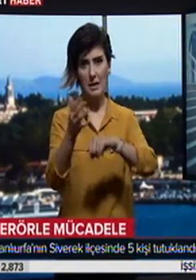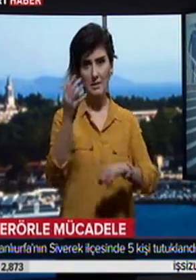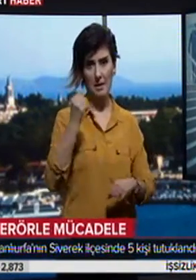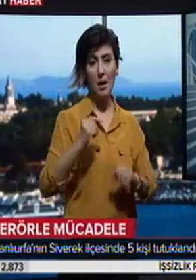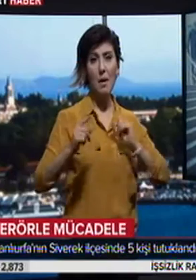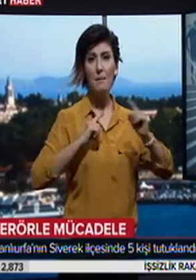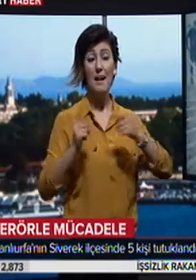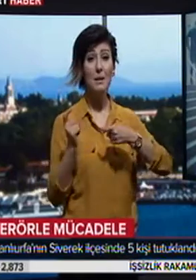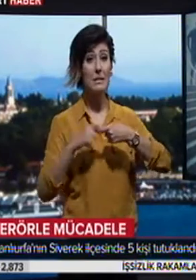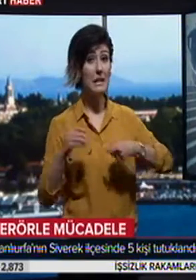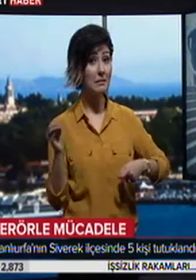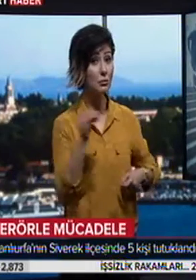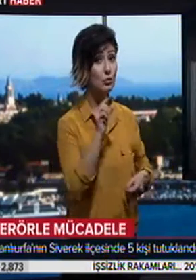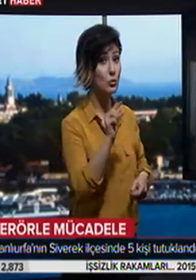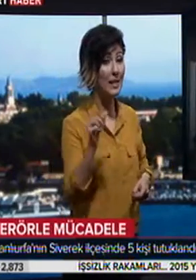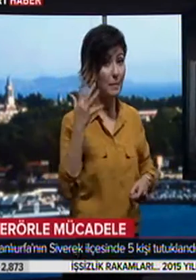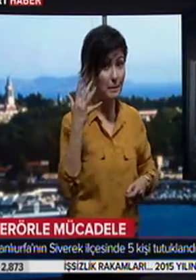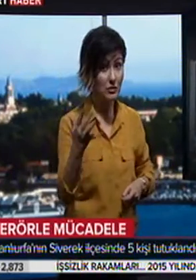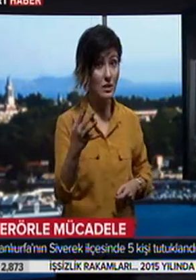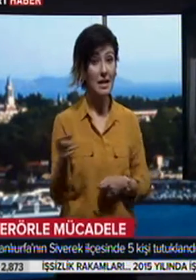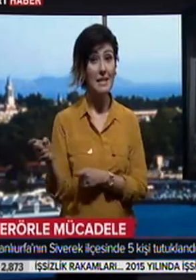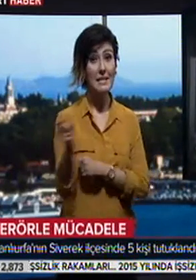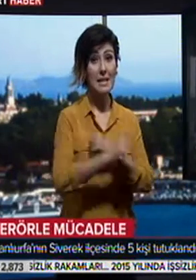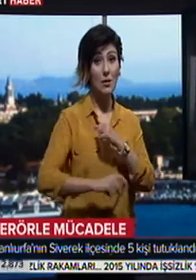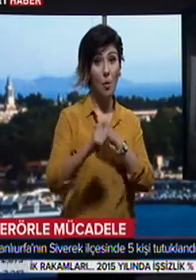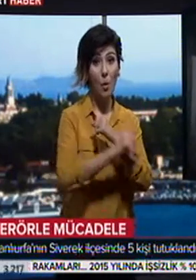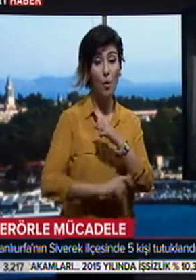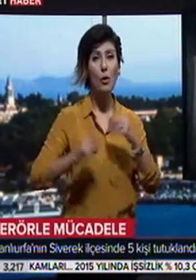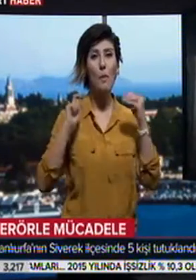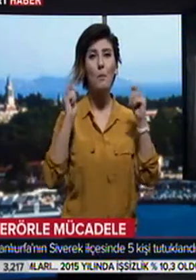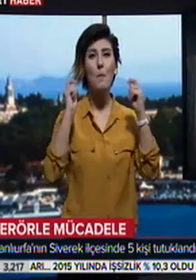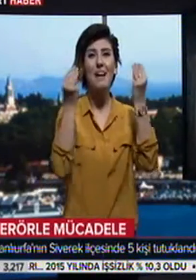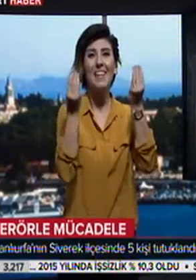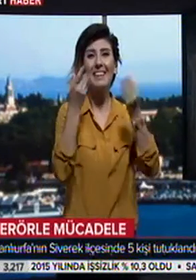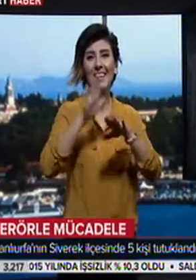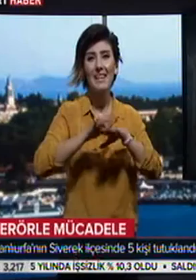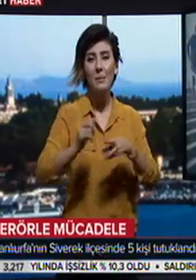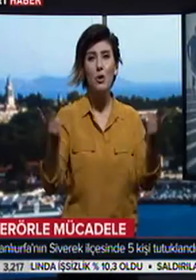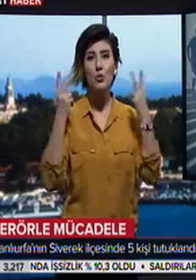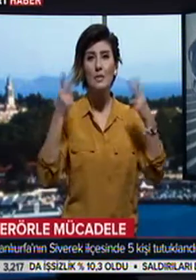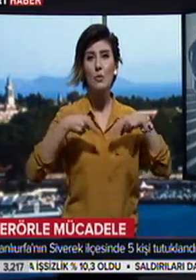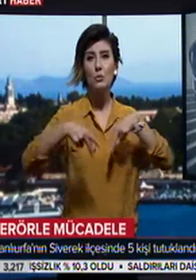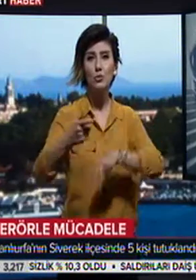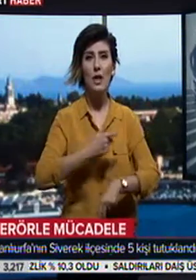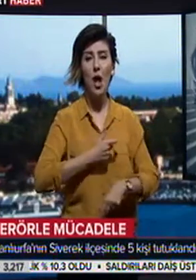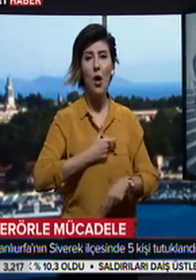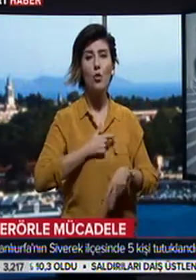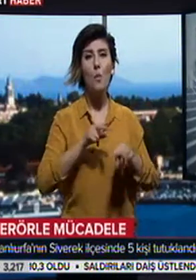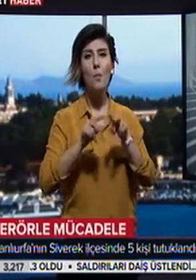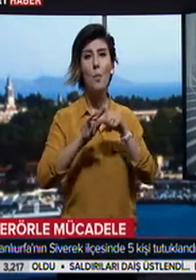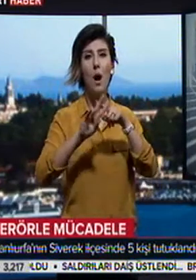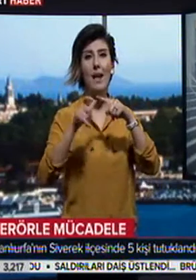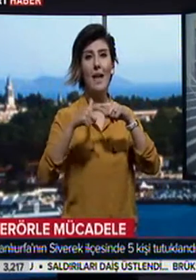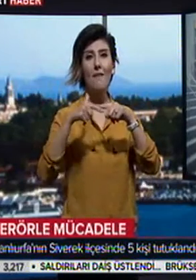alındı. Mahkemeye sevk edilen şüphelilerden 5'i terör örgütünün propagandasını yapmak ve gösteri ve yürüyüş kanunlarına muhalefet